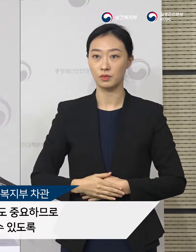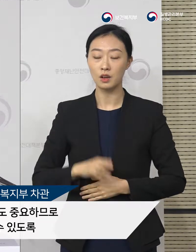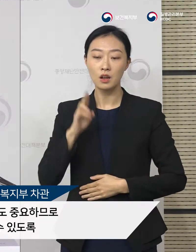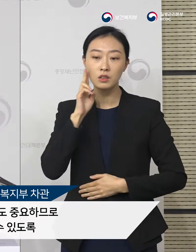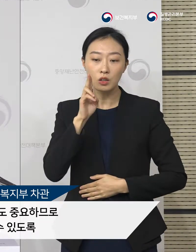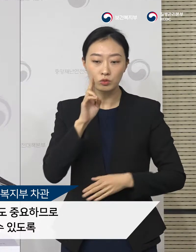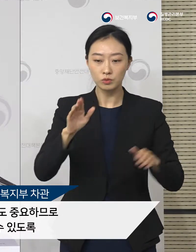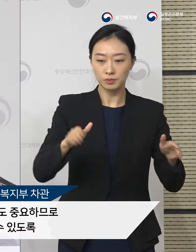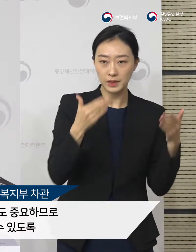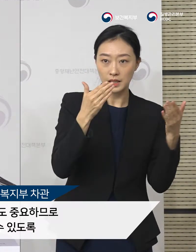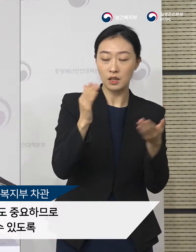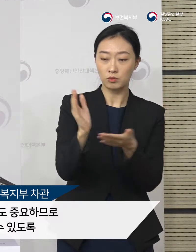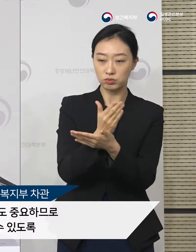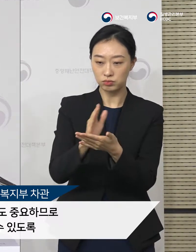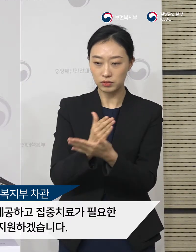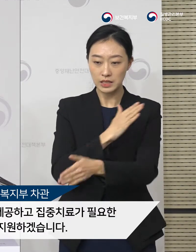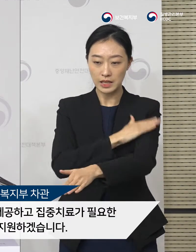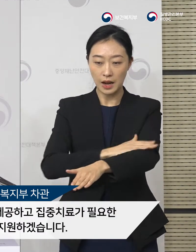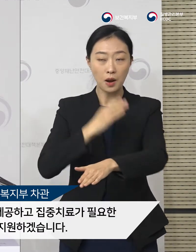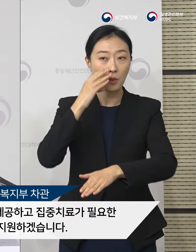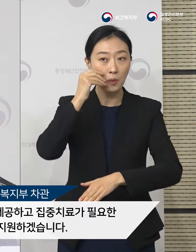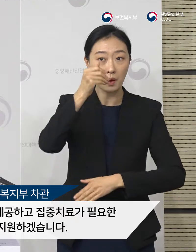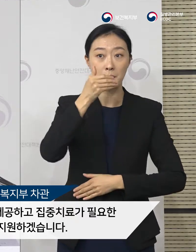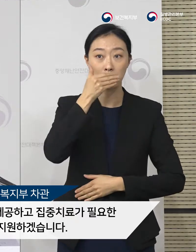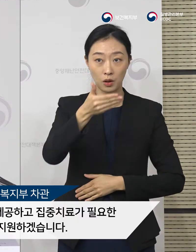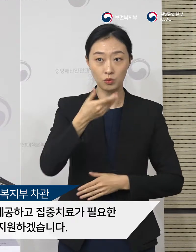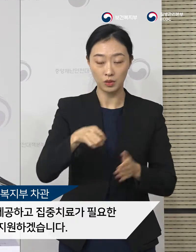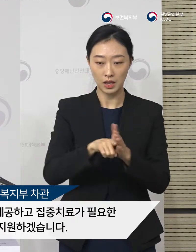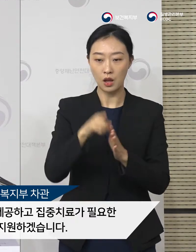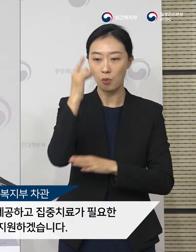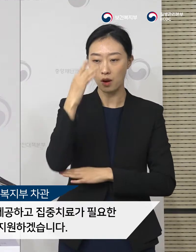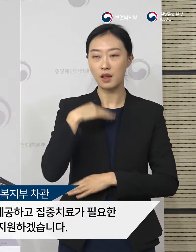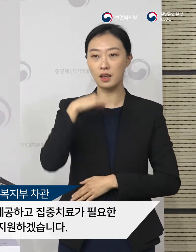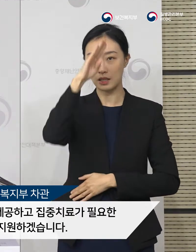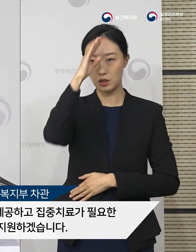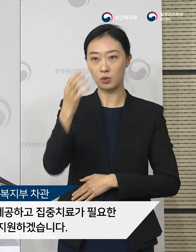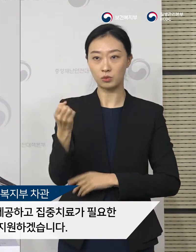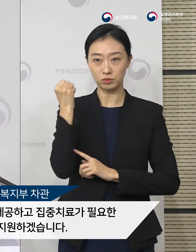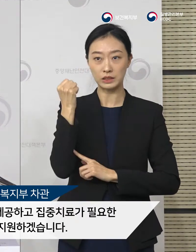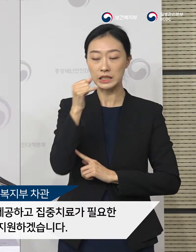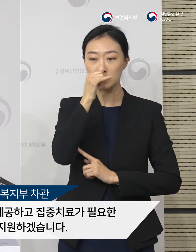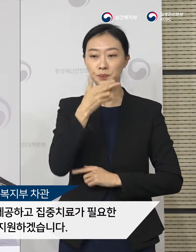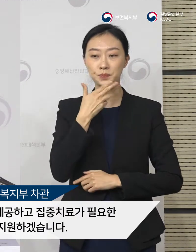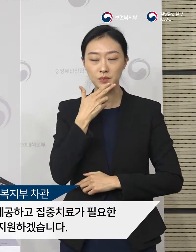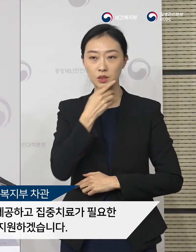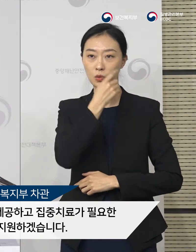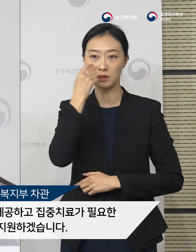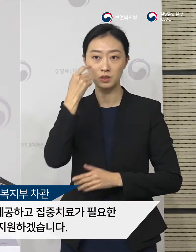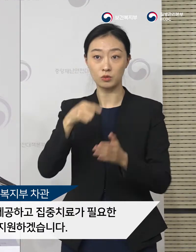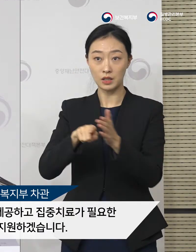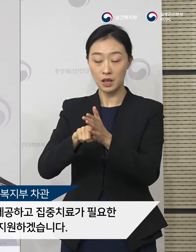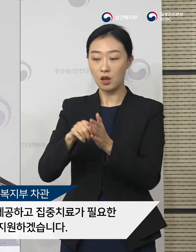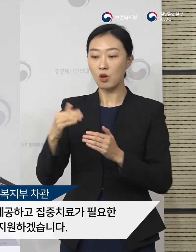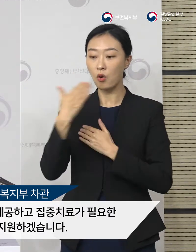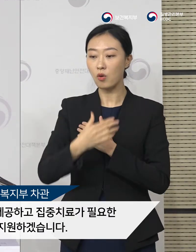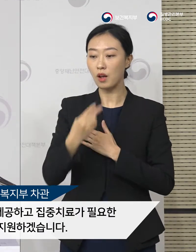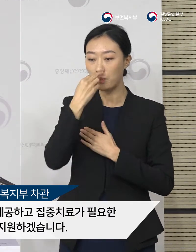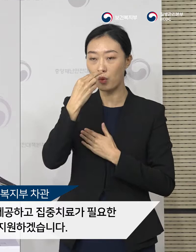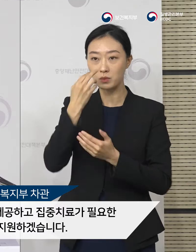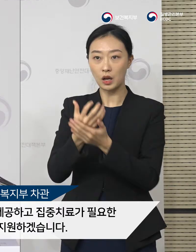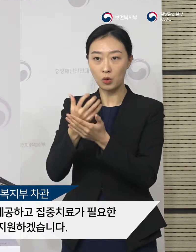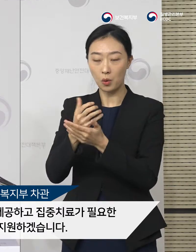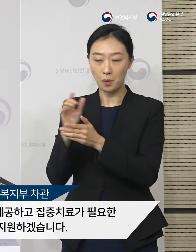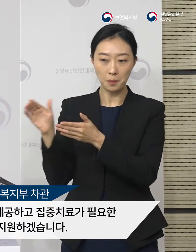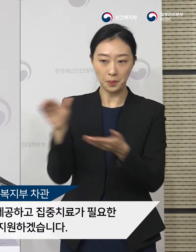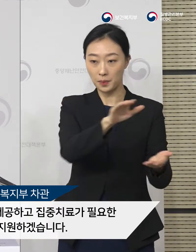분류가 원활하게 이루어질 수 있도록 기저질환의 확인을 위한 건강보험 자료를 적시에 제공하고